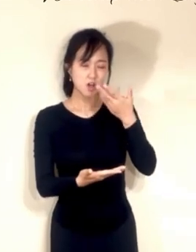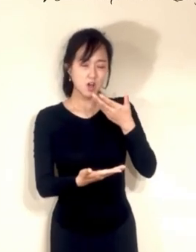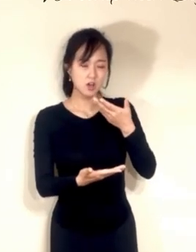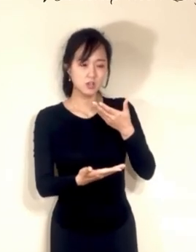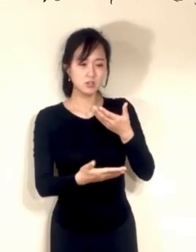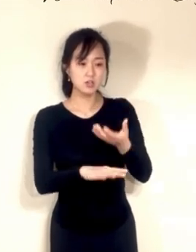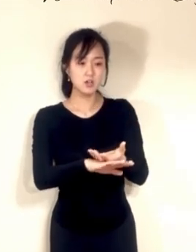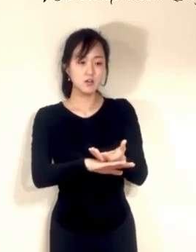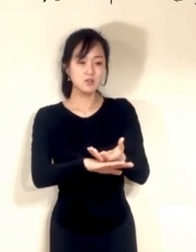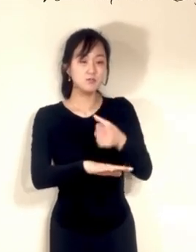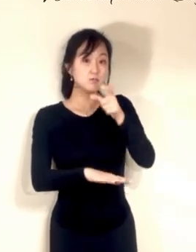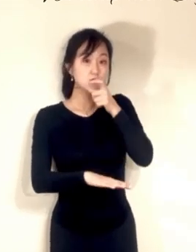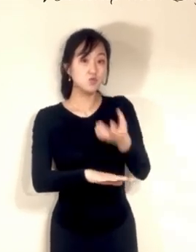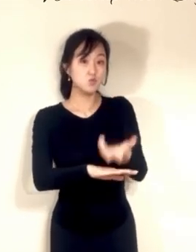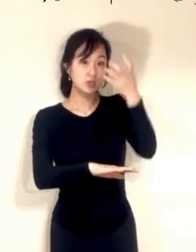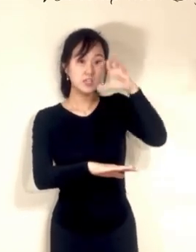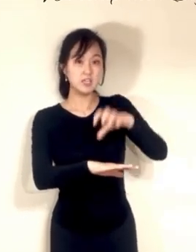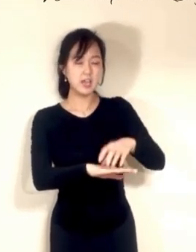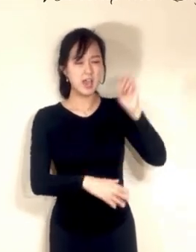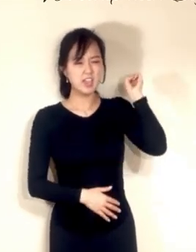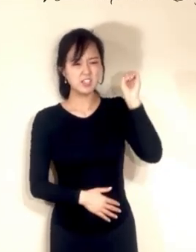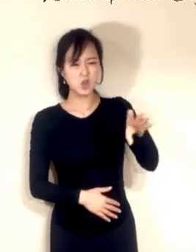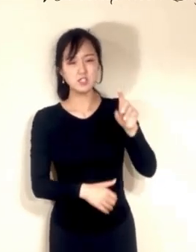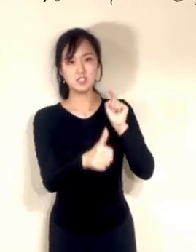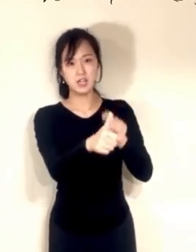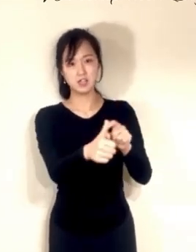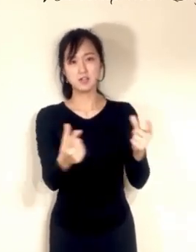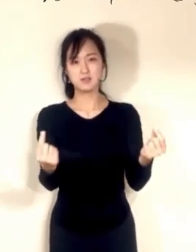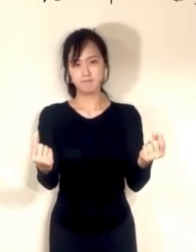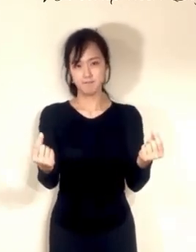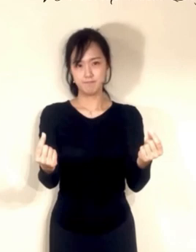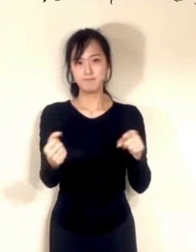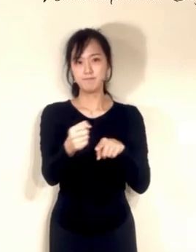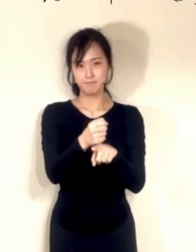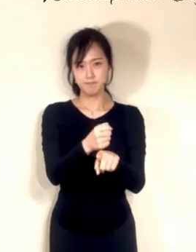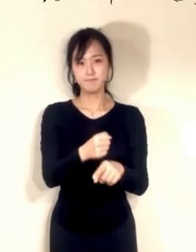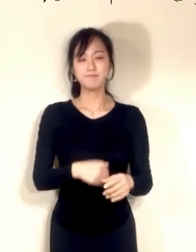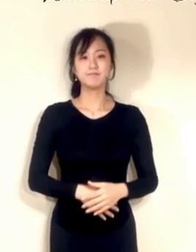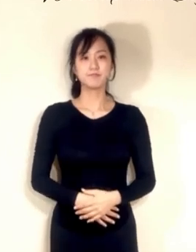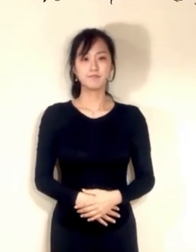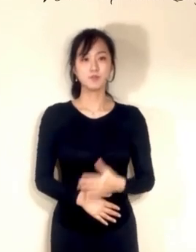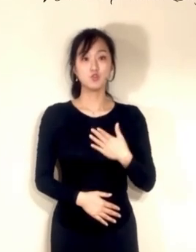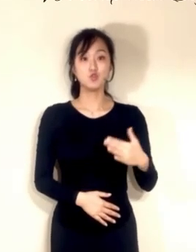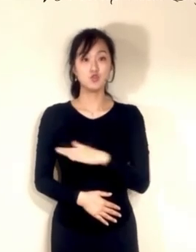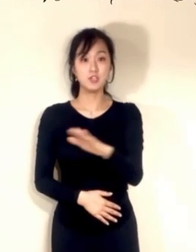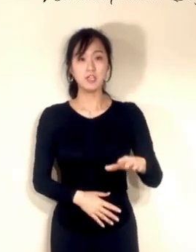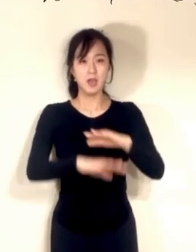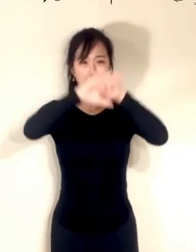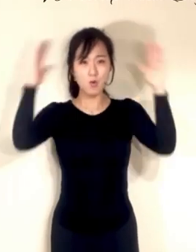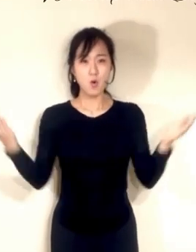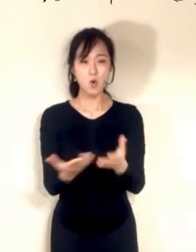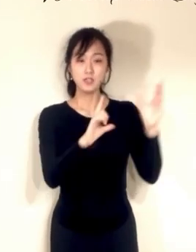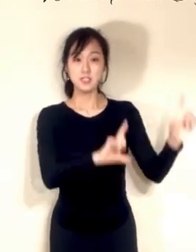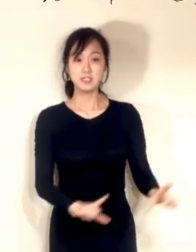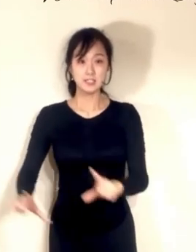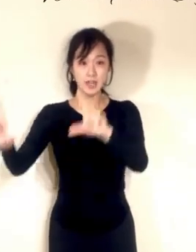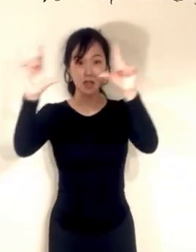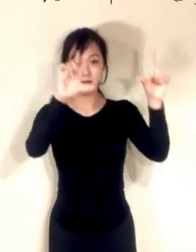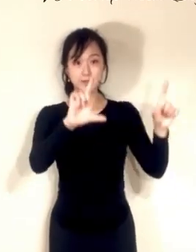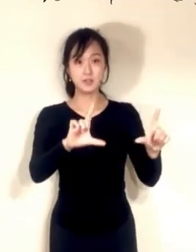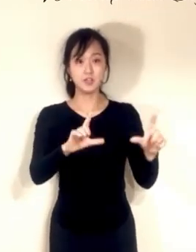것과 같은 의미입니다. 아침과 저녁, 즉 우리의 전 생애를 걸쳐 그렇게 주님의